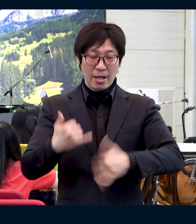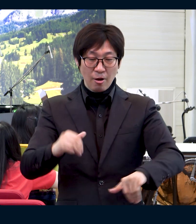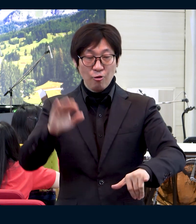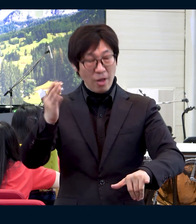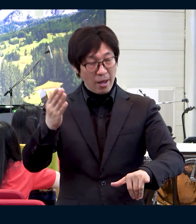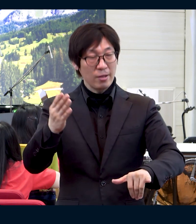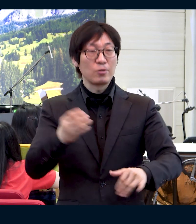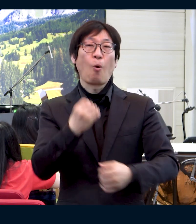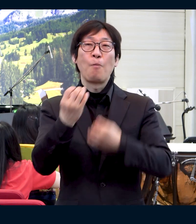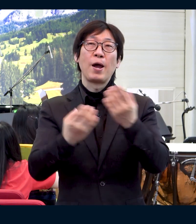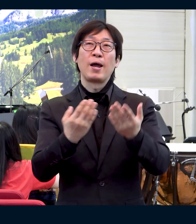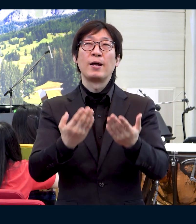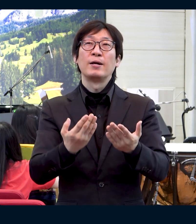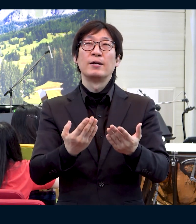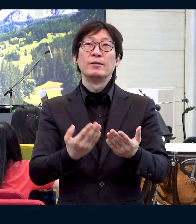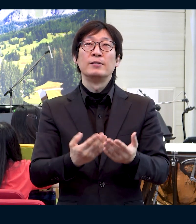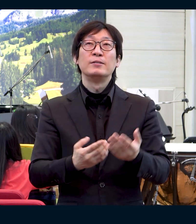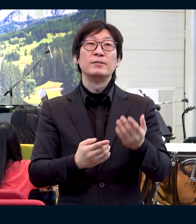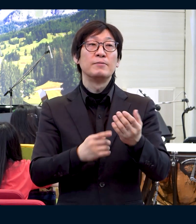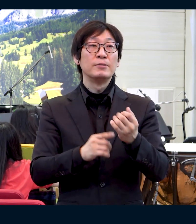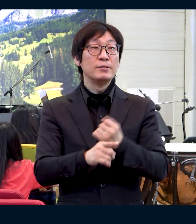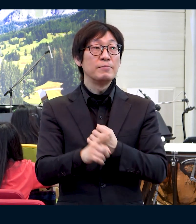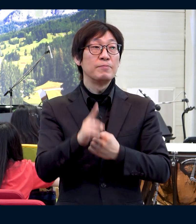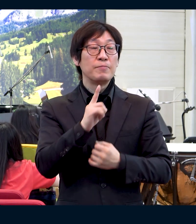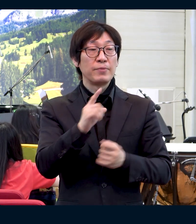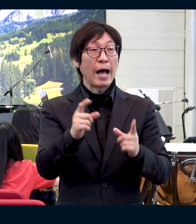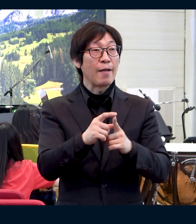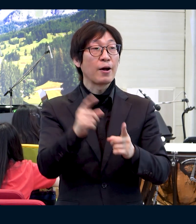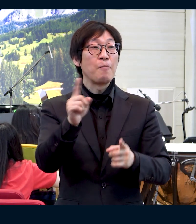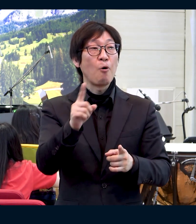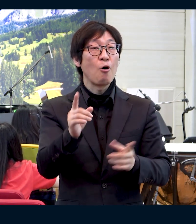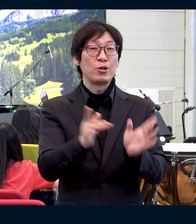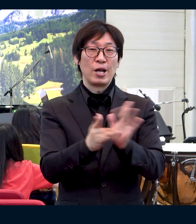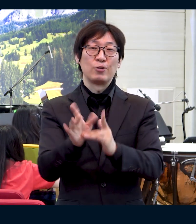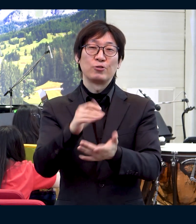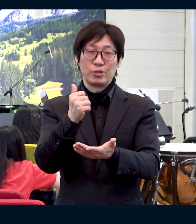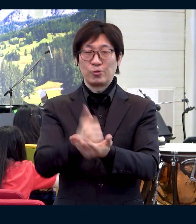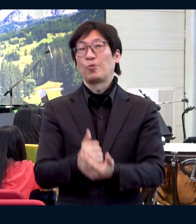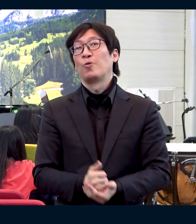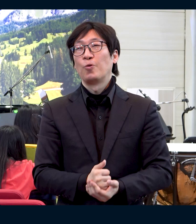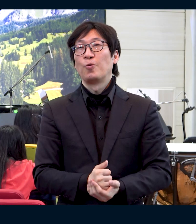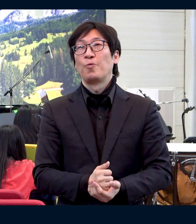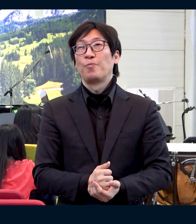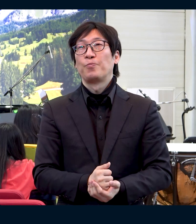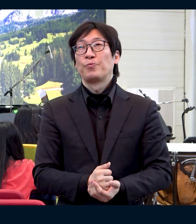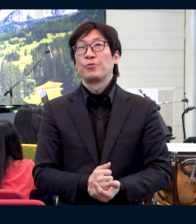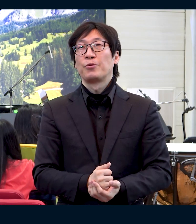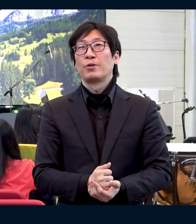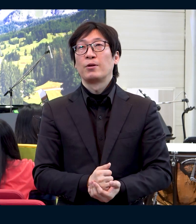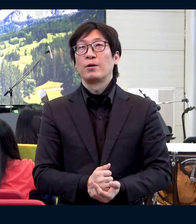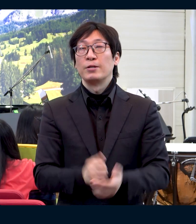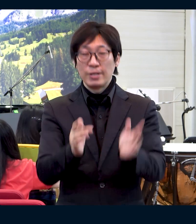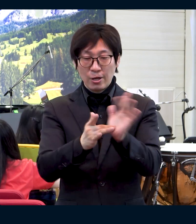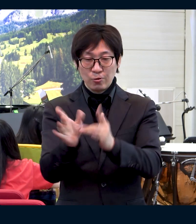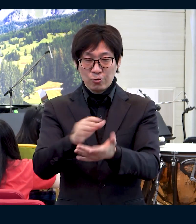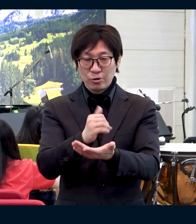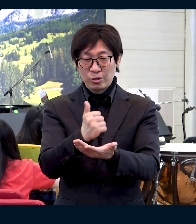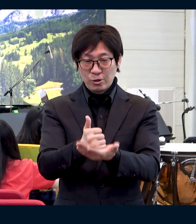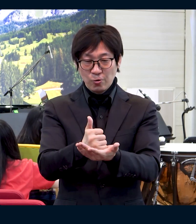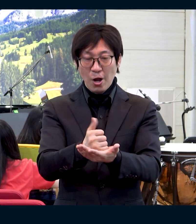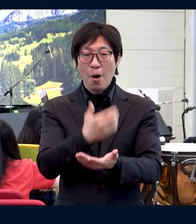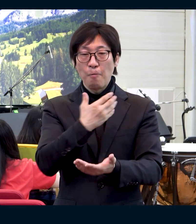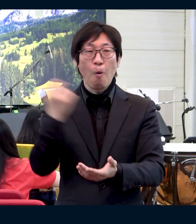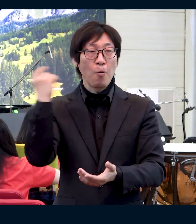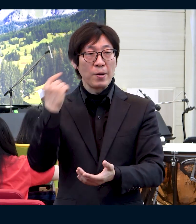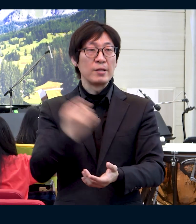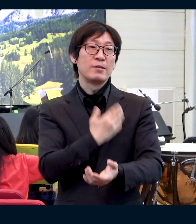것이 그 예수 그리스도 안에 있기 때문입니다. 그것이 바로 복음인 것이고 그것이 바로 복음의